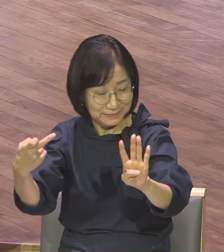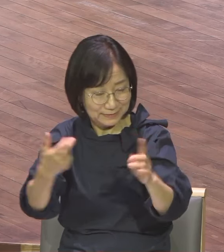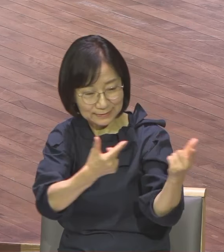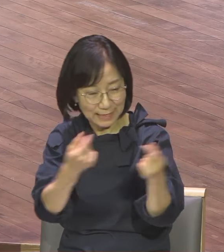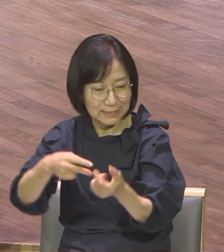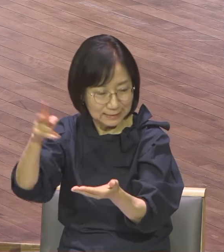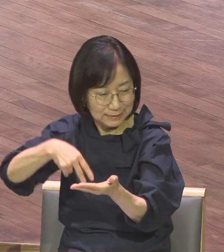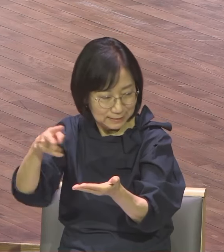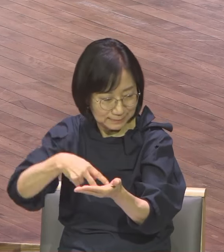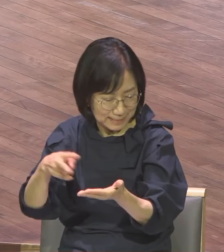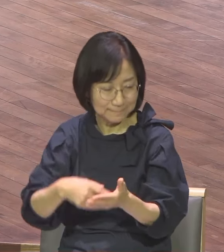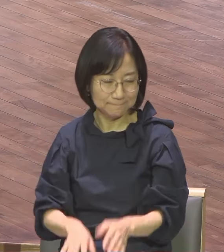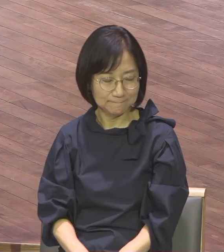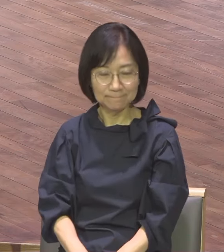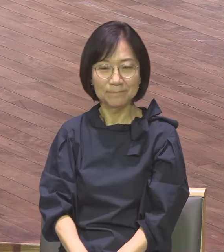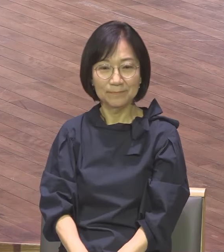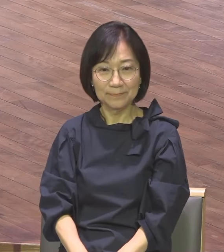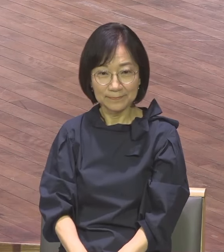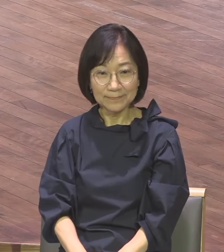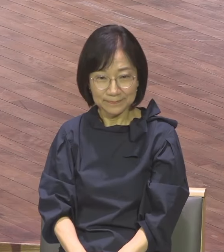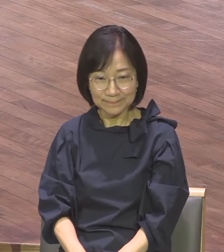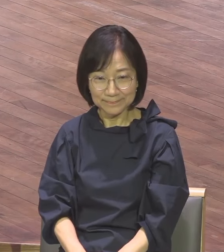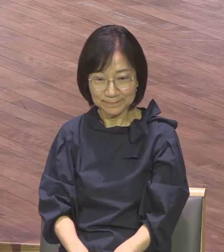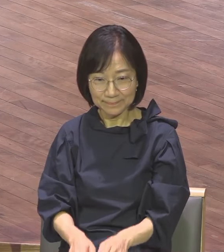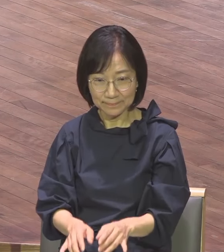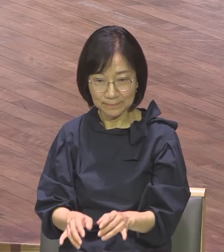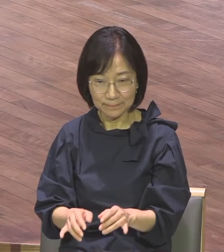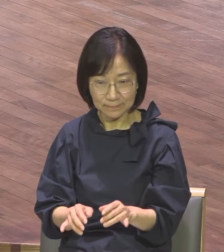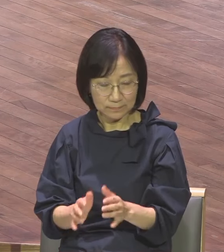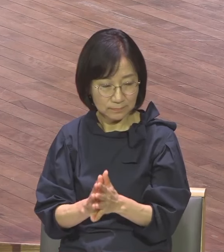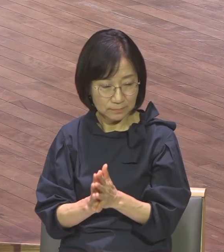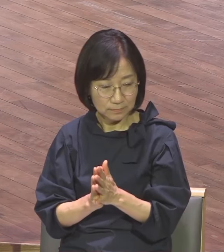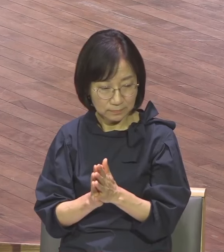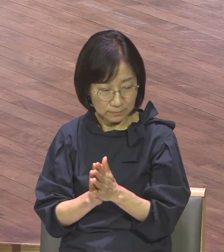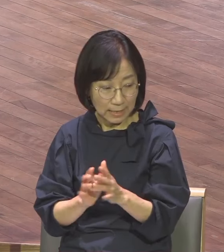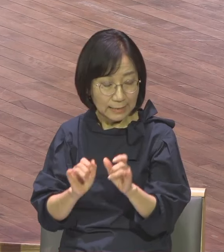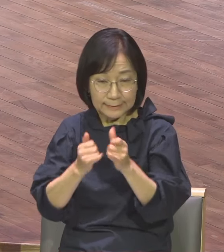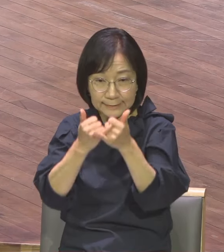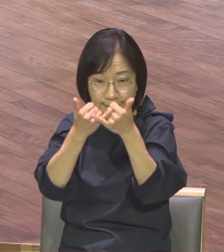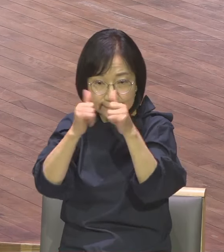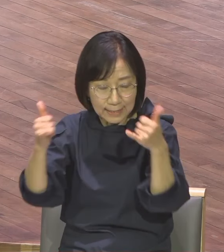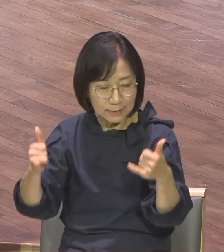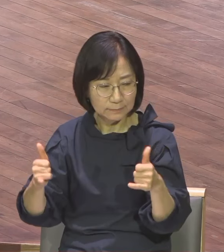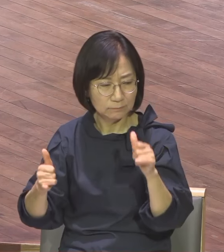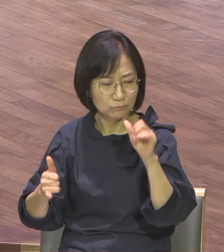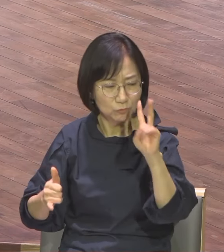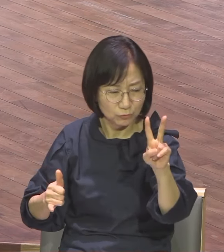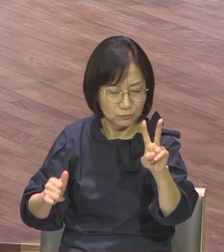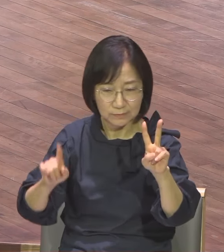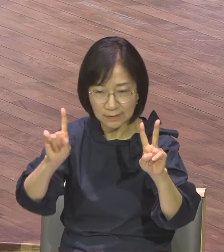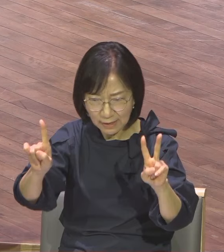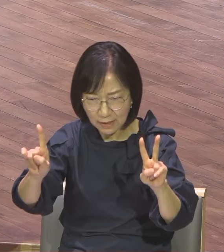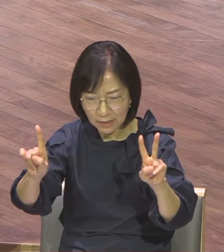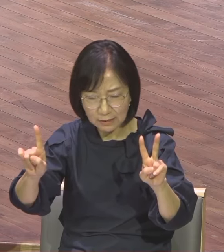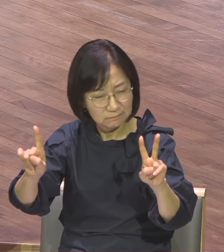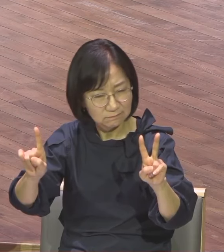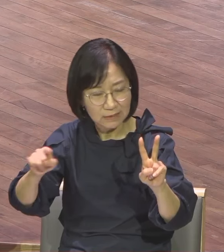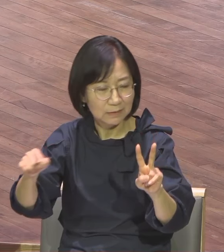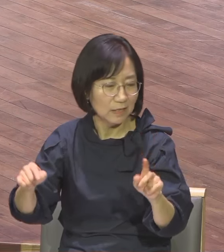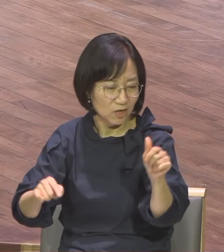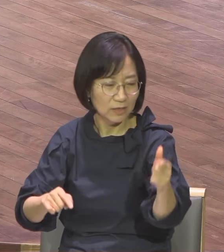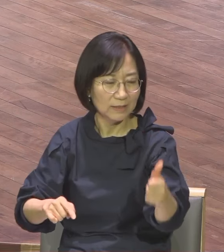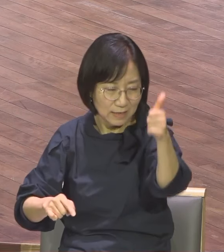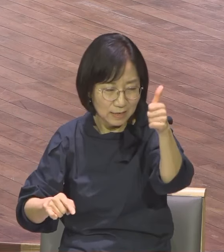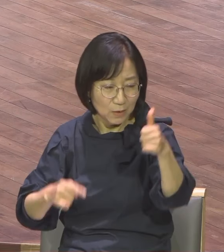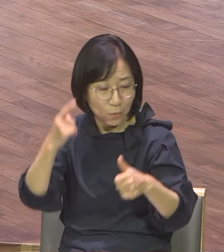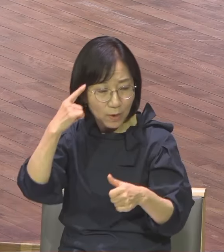같이 처음부터 9절부터 마지막 절까지 같이 읽겠습니다. 두 사람이 한 사람보다